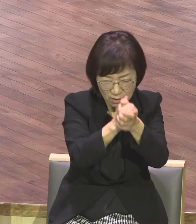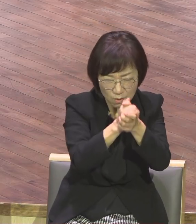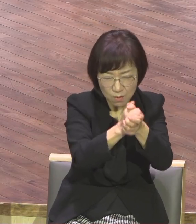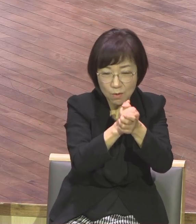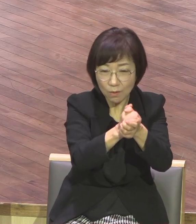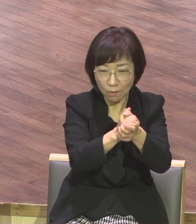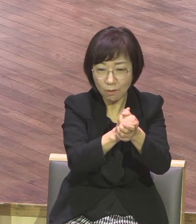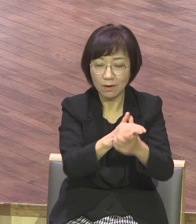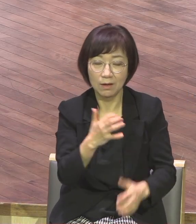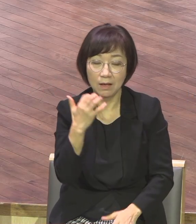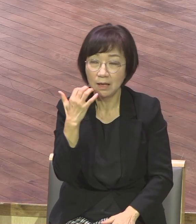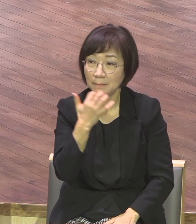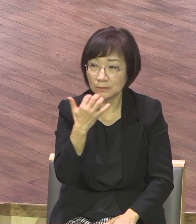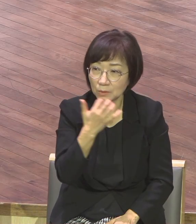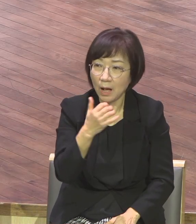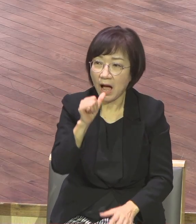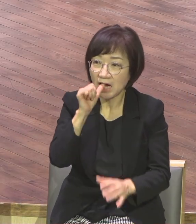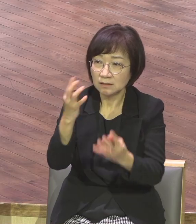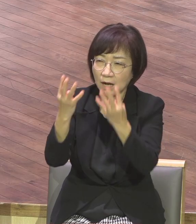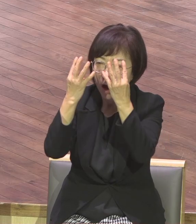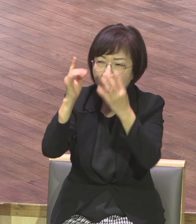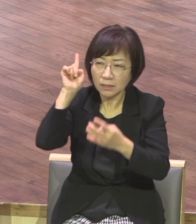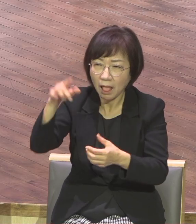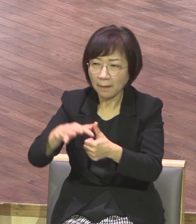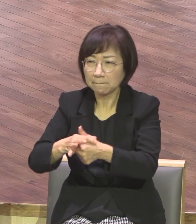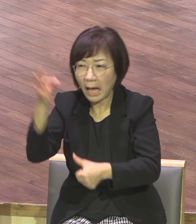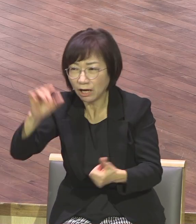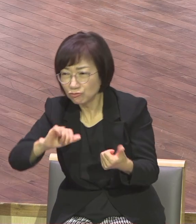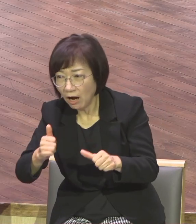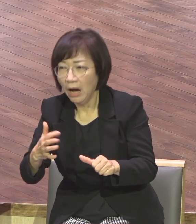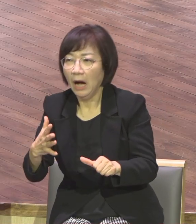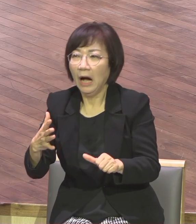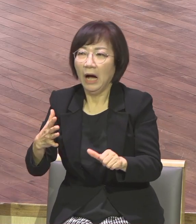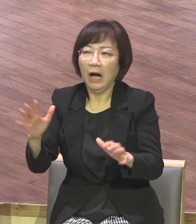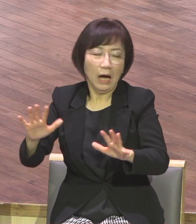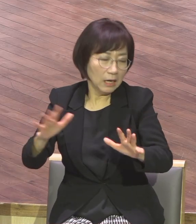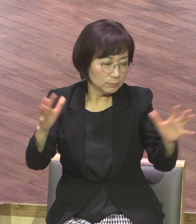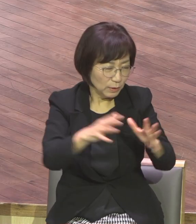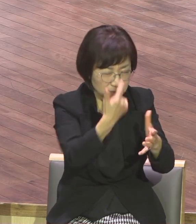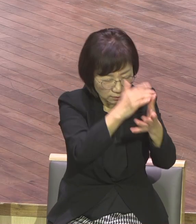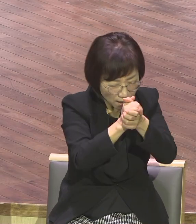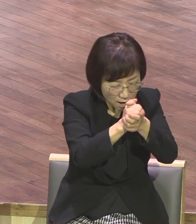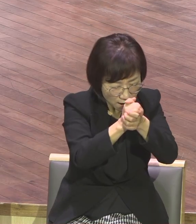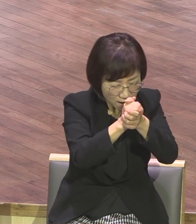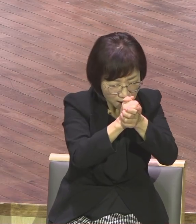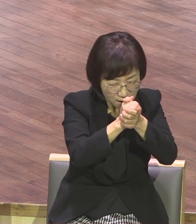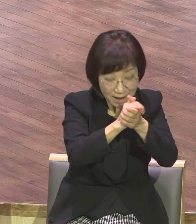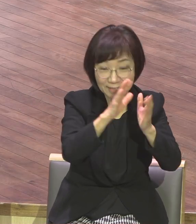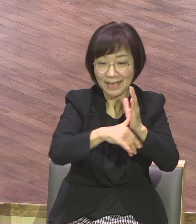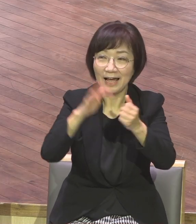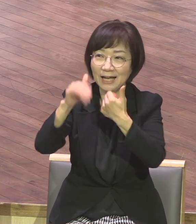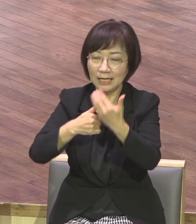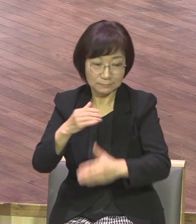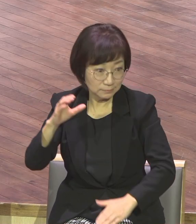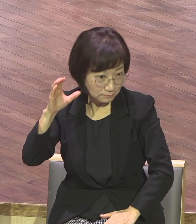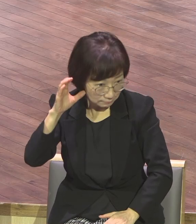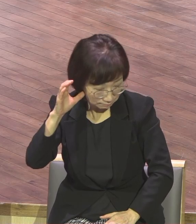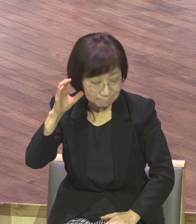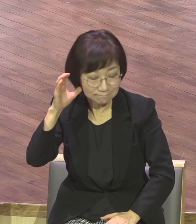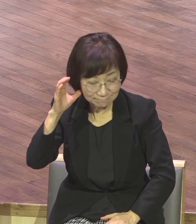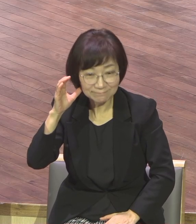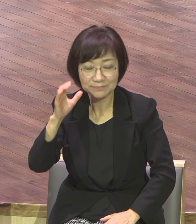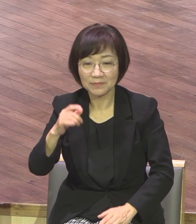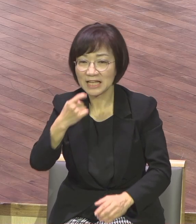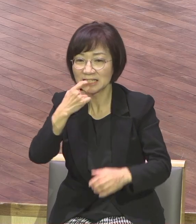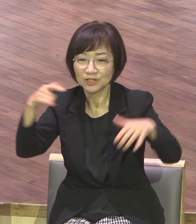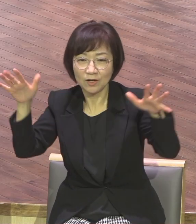순제자잖아요. 이 베드로 갇혔으니 막 합심해서 막 기도하니까 하나님이 그 합심 기도, 중보 기도 들으시고 천사들 보내가지고